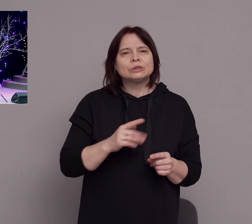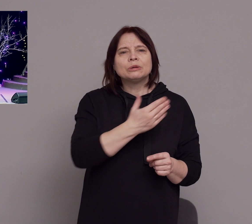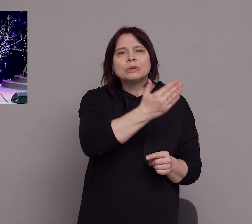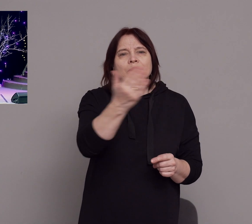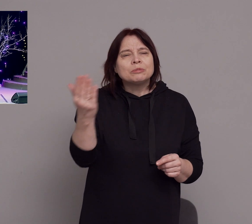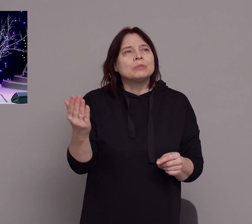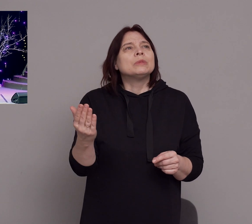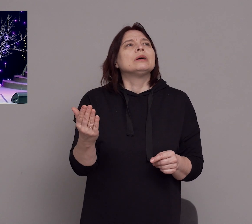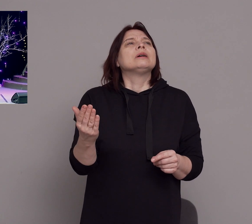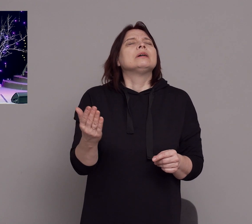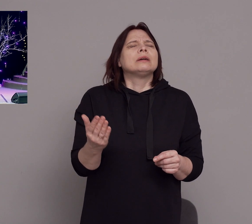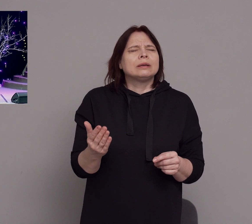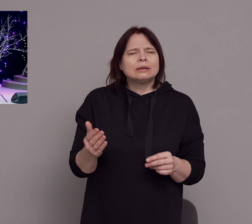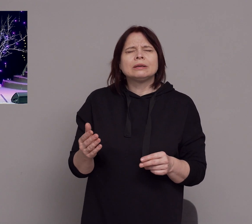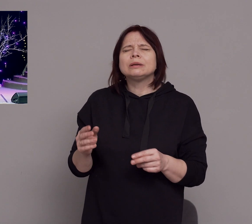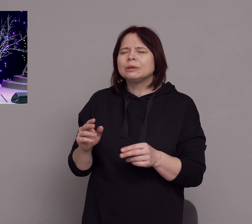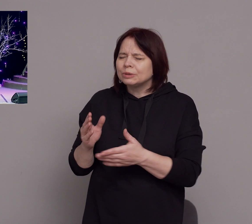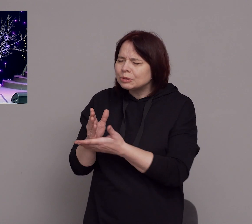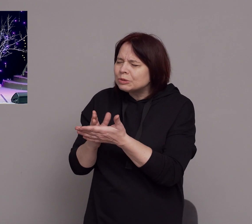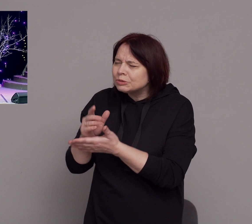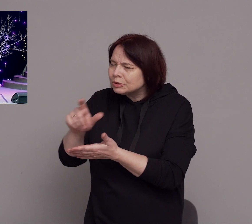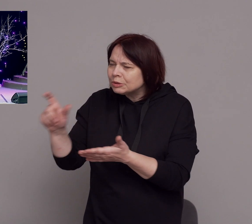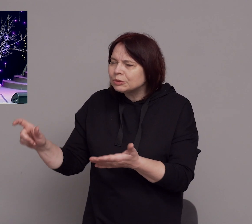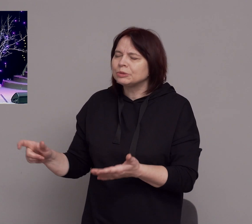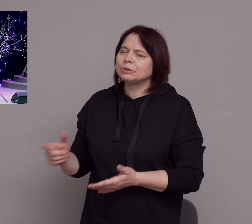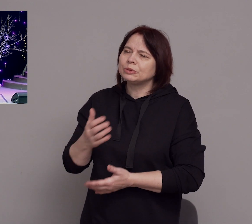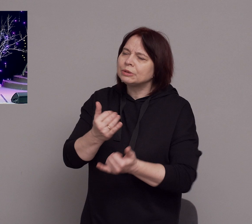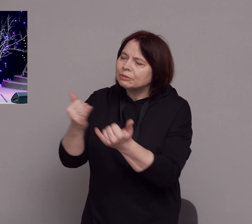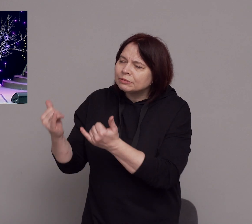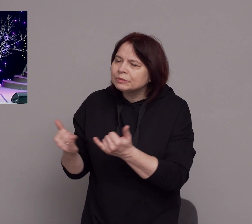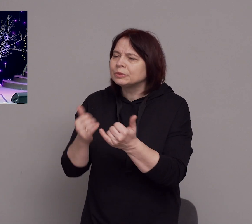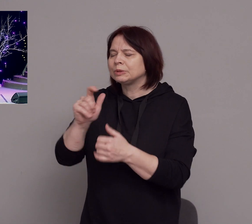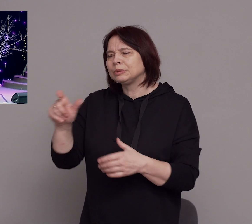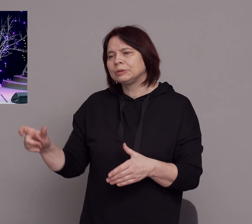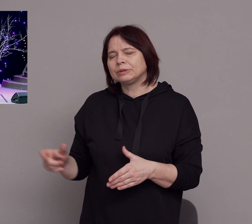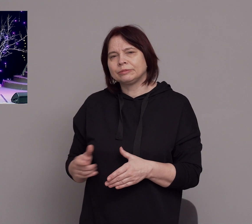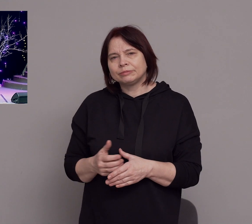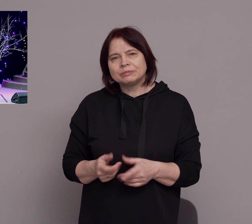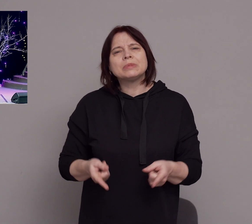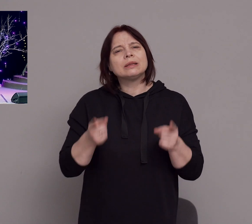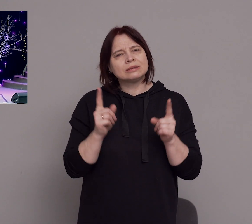Боже, сделай нас такими людьми, сделай нас такое сердце.